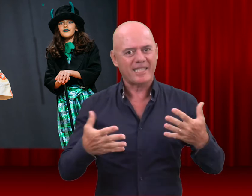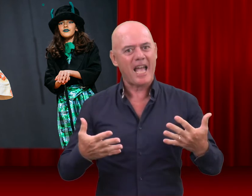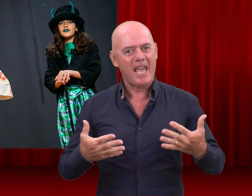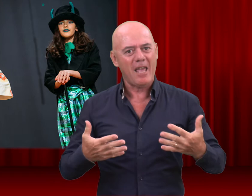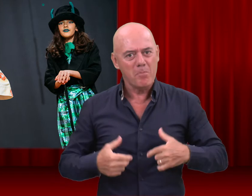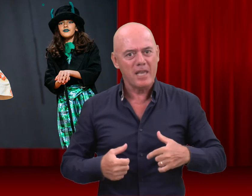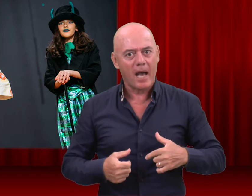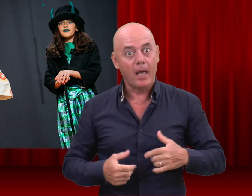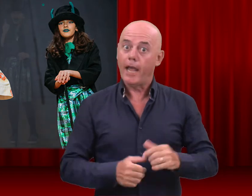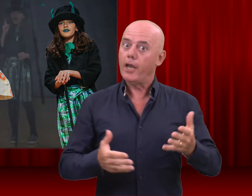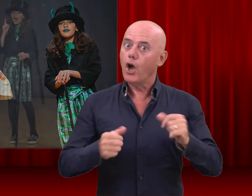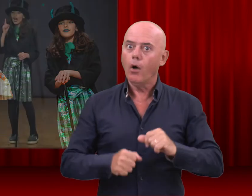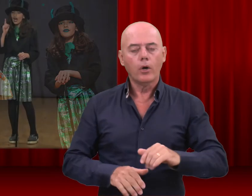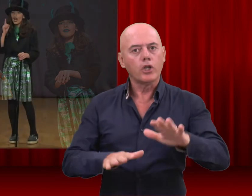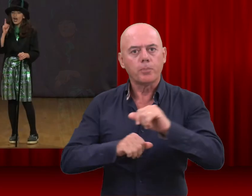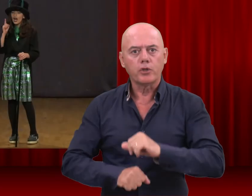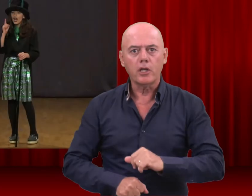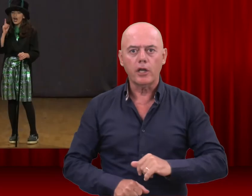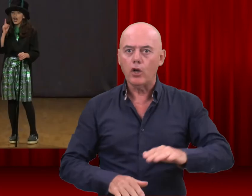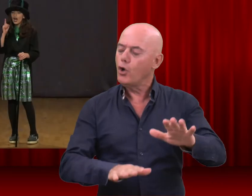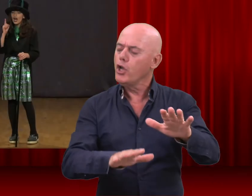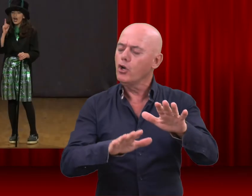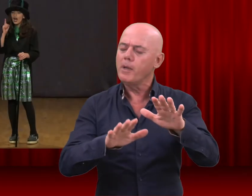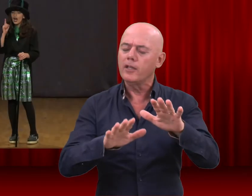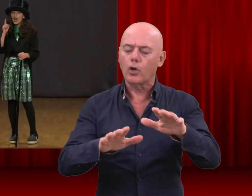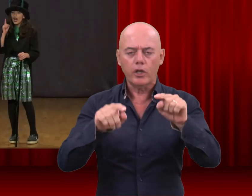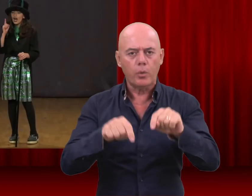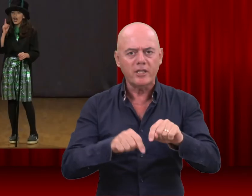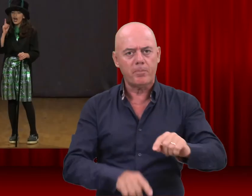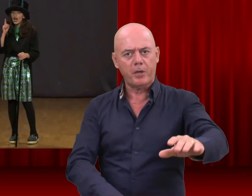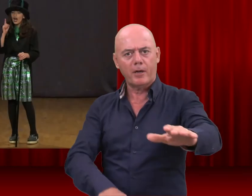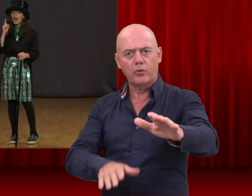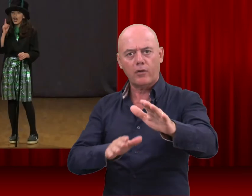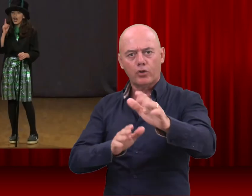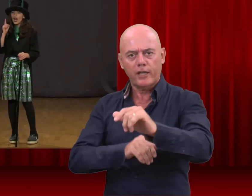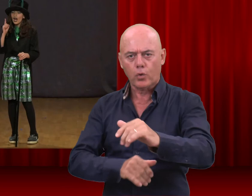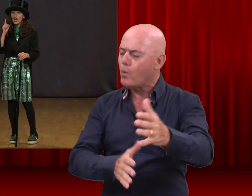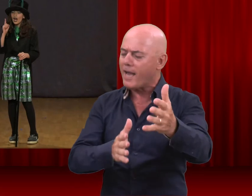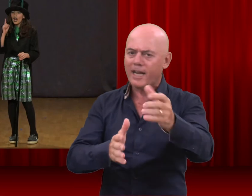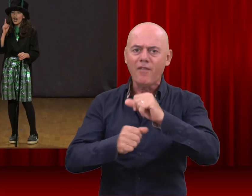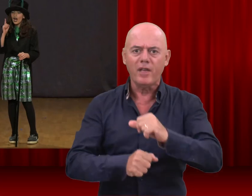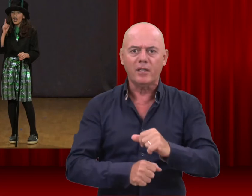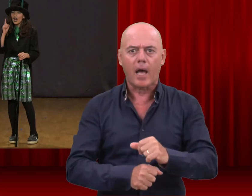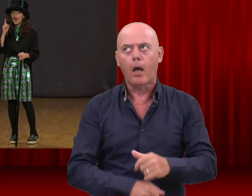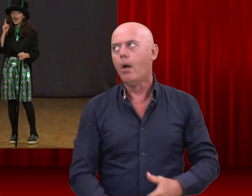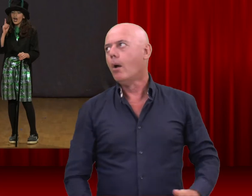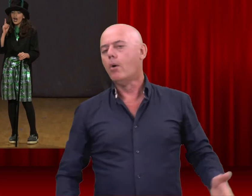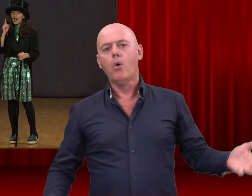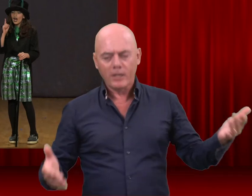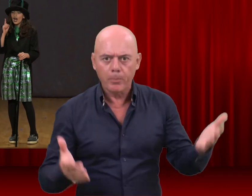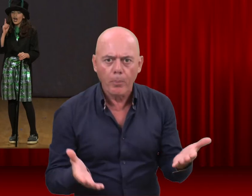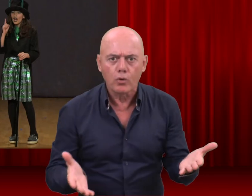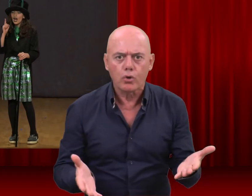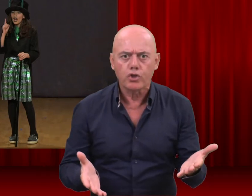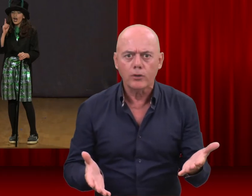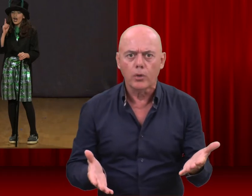questa casa è mia. E no, rispose il grillo, io non me ne andrò di qui se prima non ti avrò detto una gran verità. Oh,